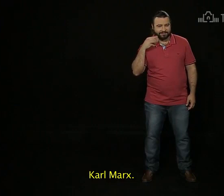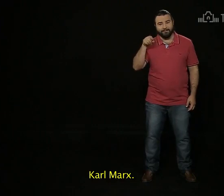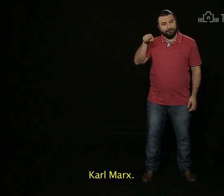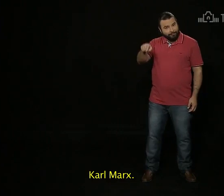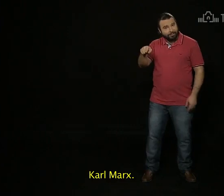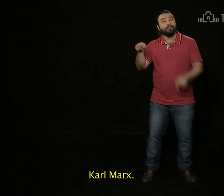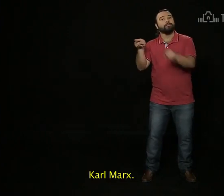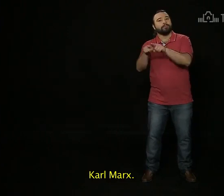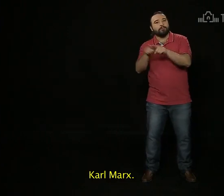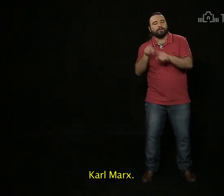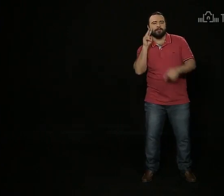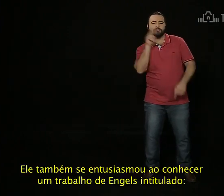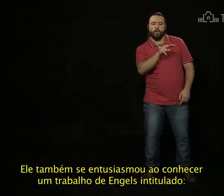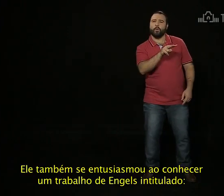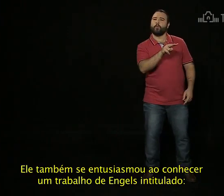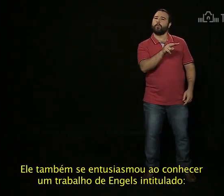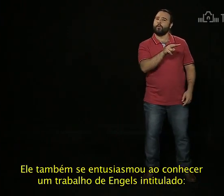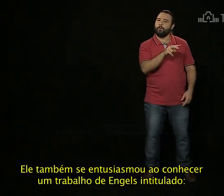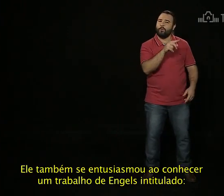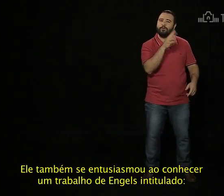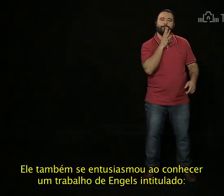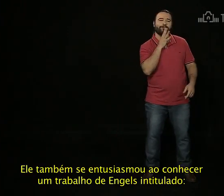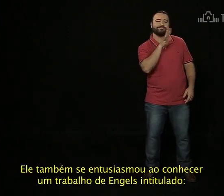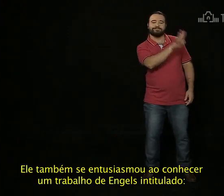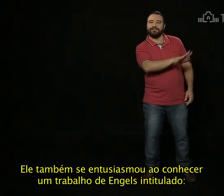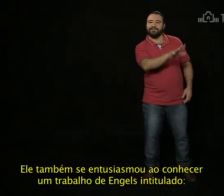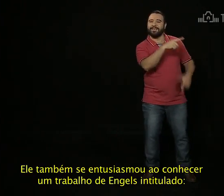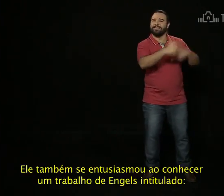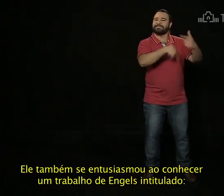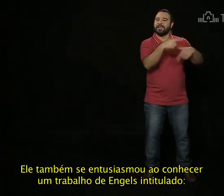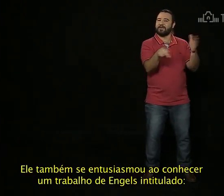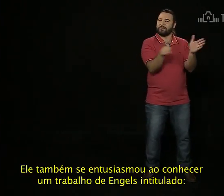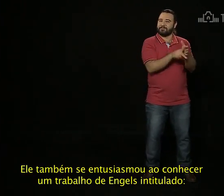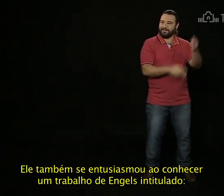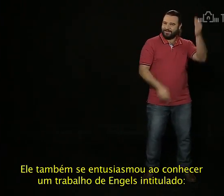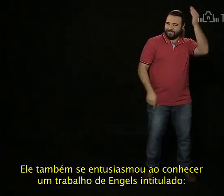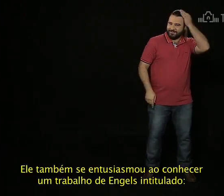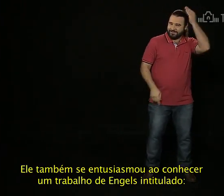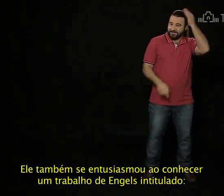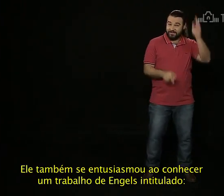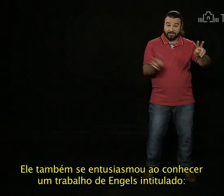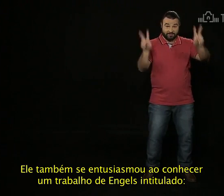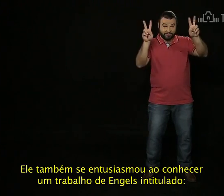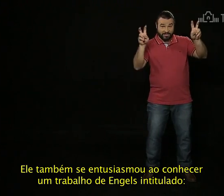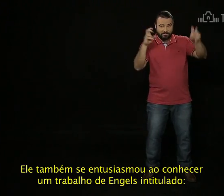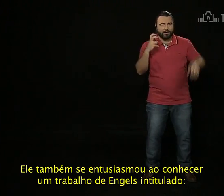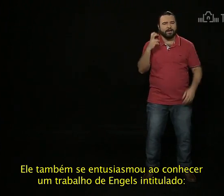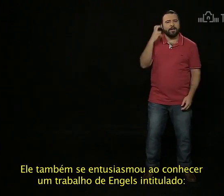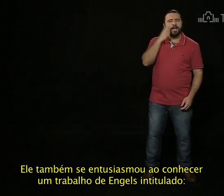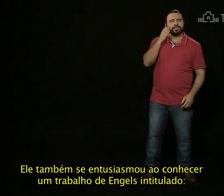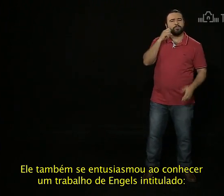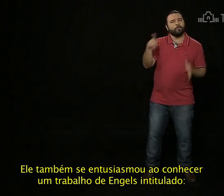Marx Ele também se entusiasmou ao conhecer um trabalho de Engels intitulado